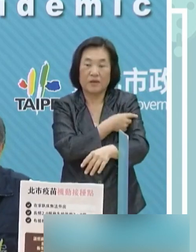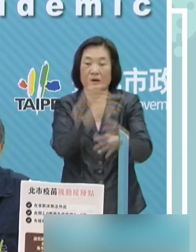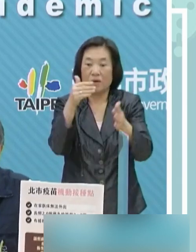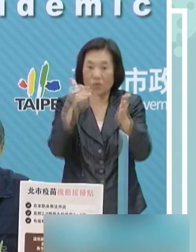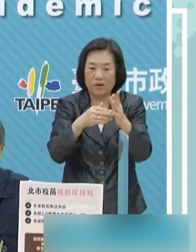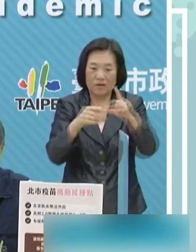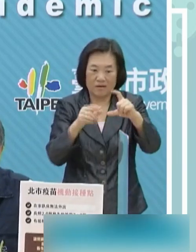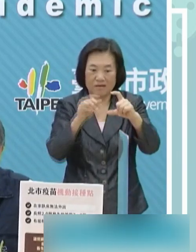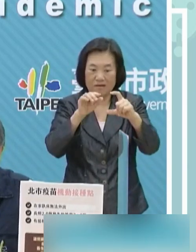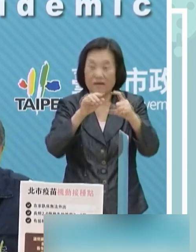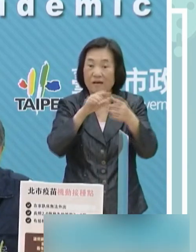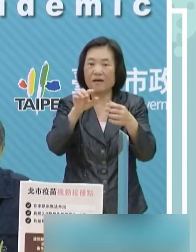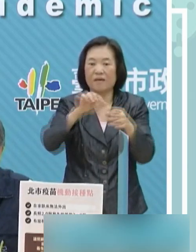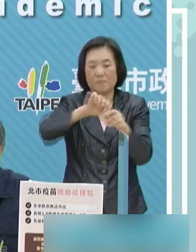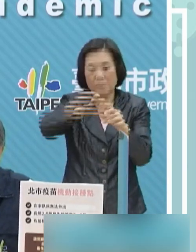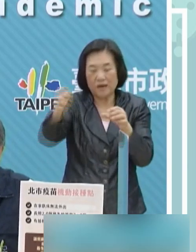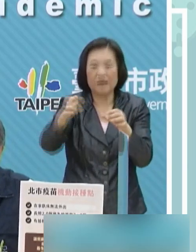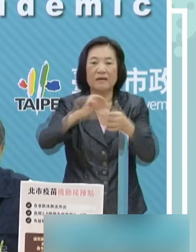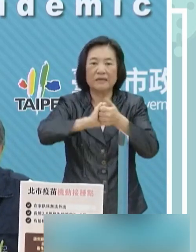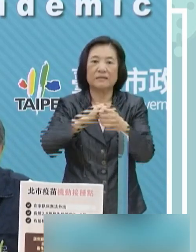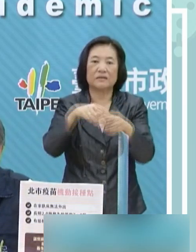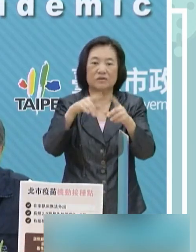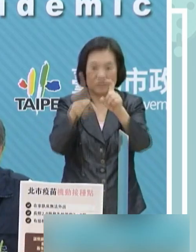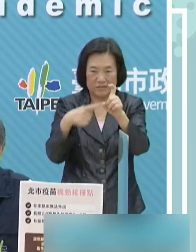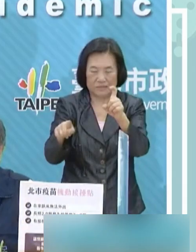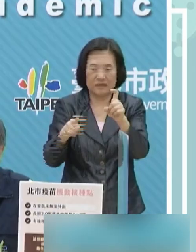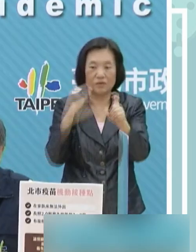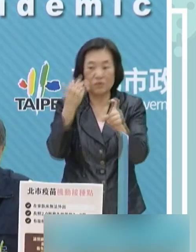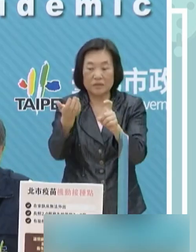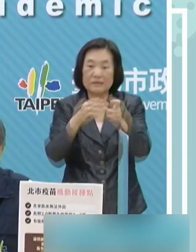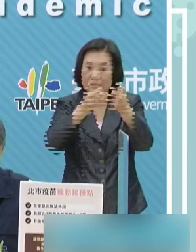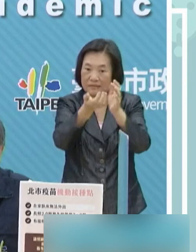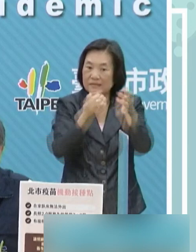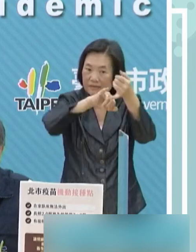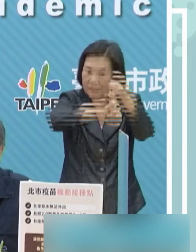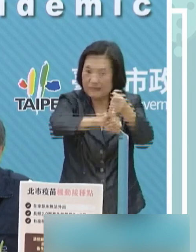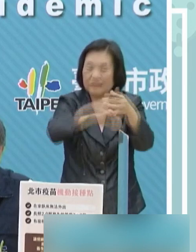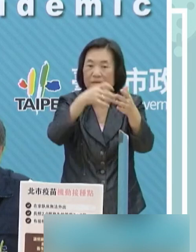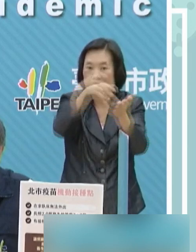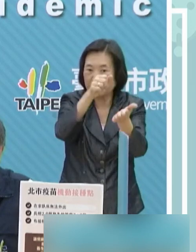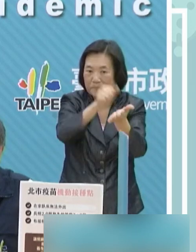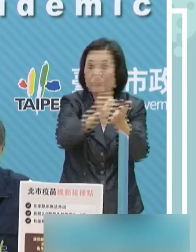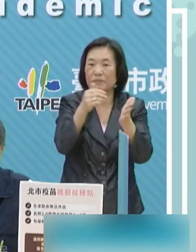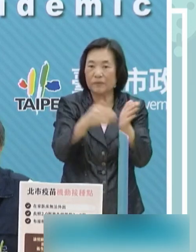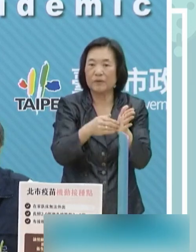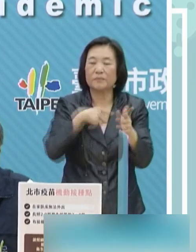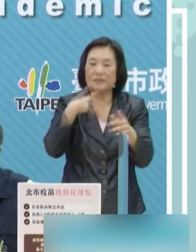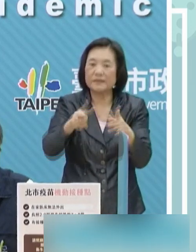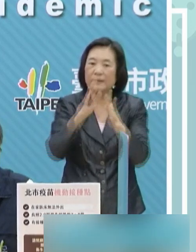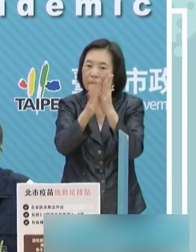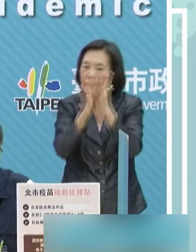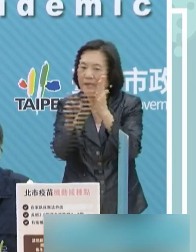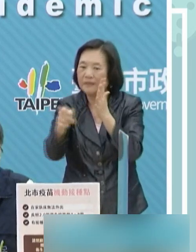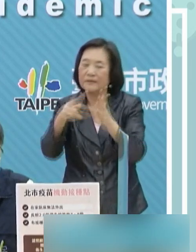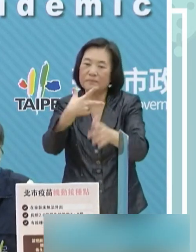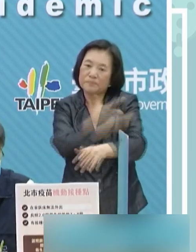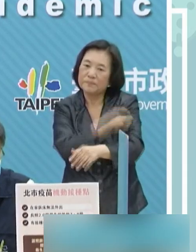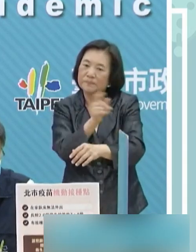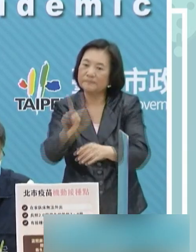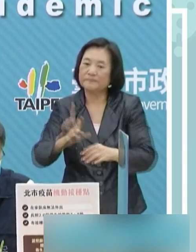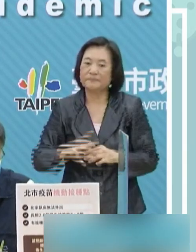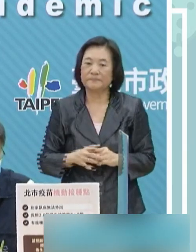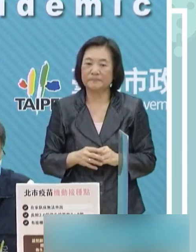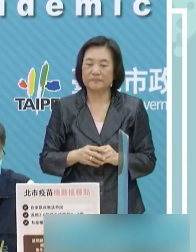那些卧床的哈，如果在机构的那简单了哈，我们大概到16号大概就打完了，剩下就是